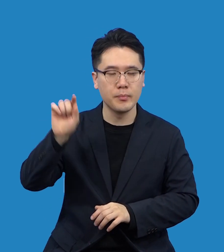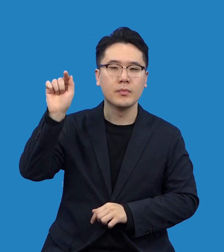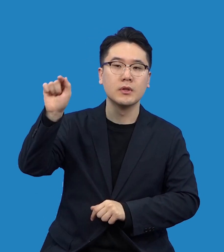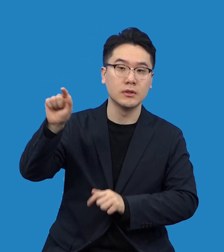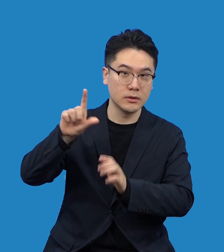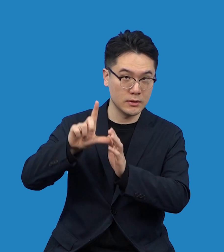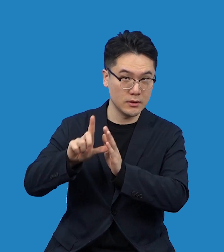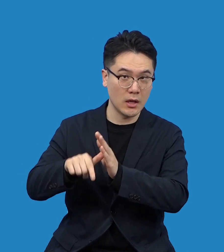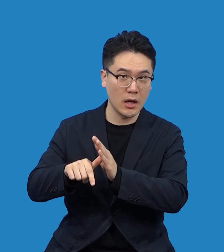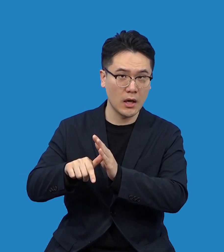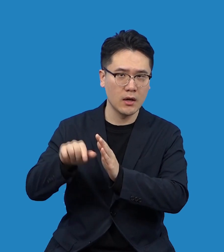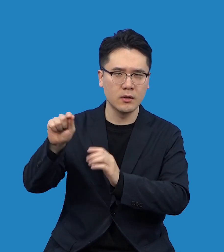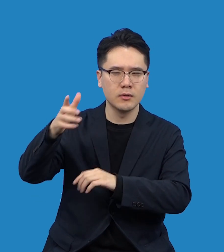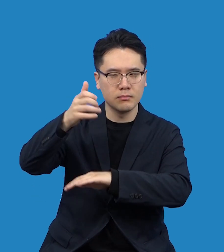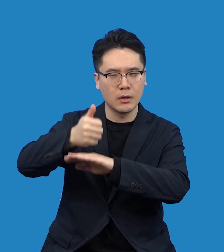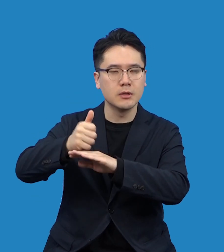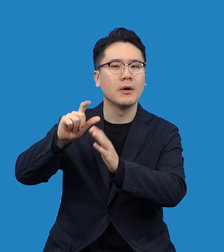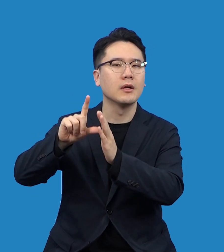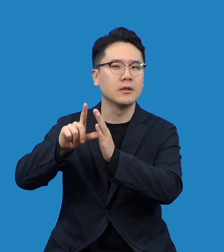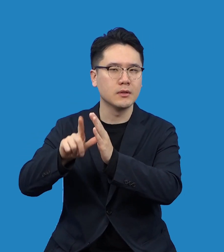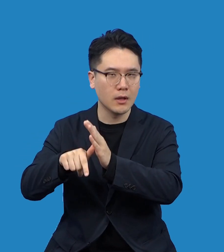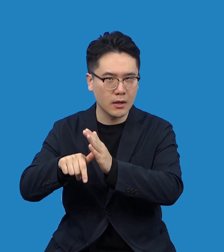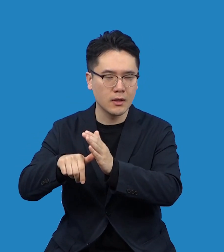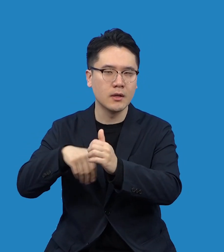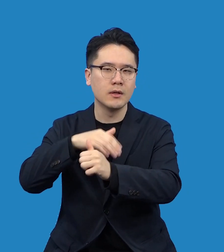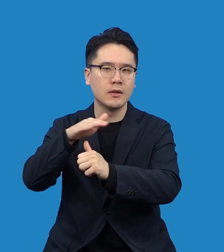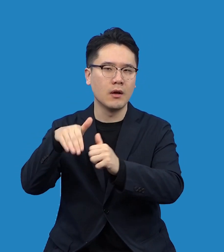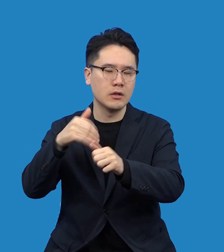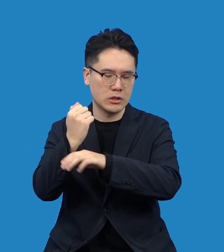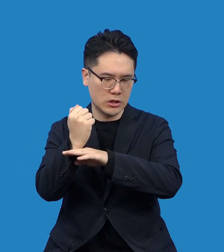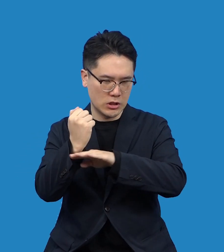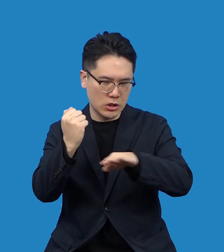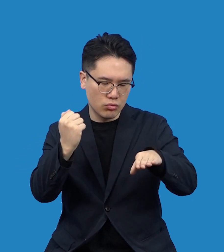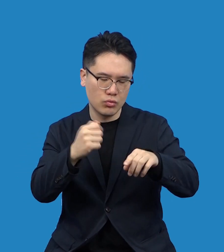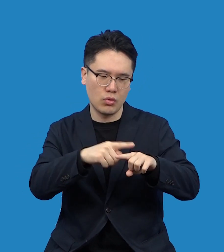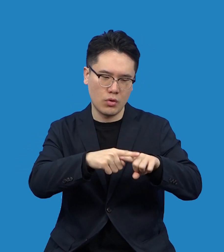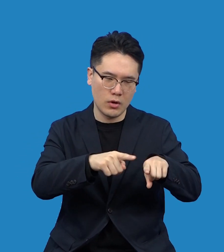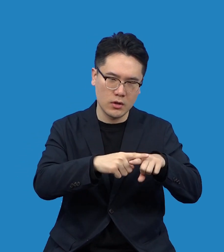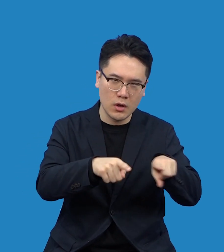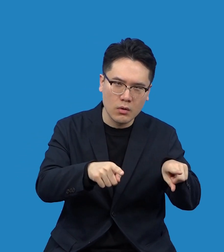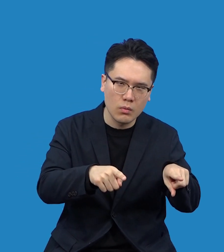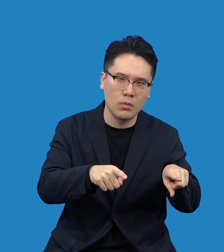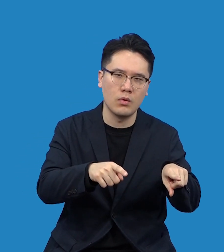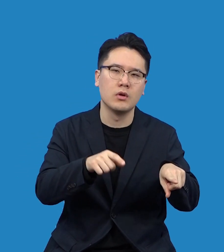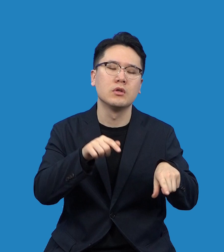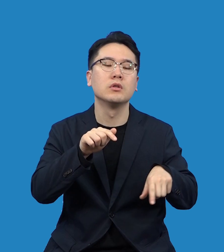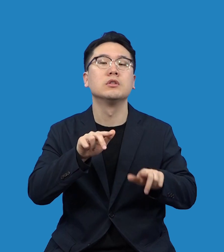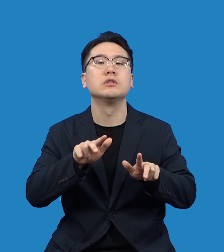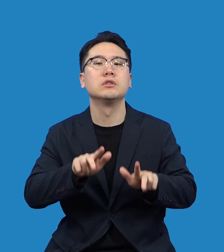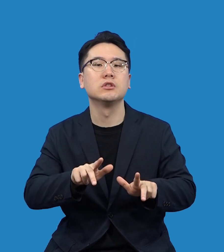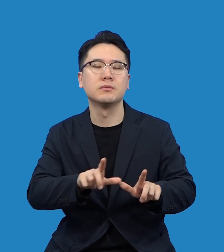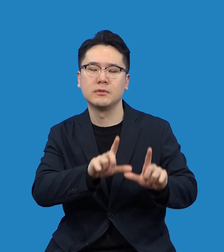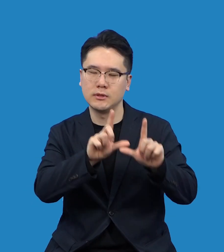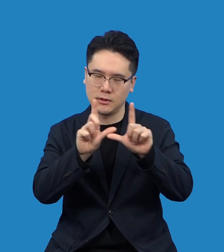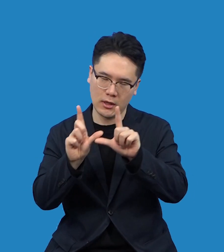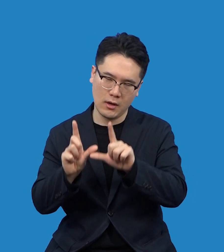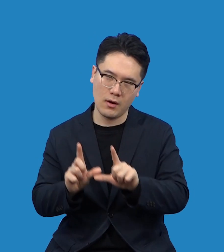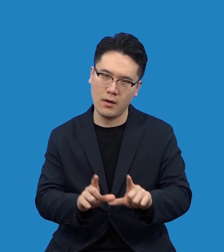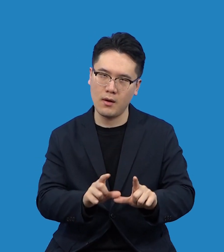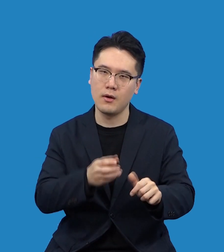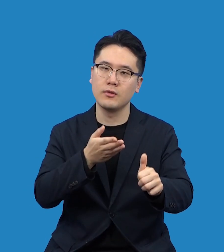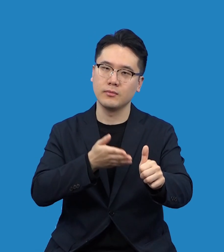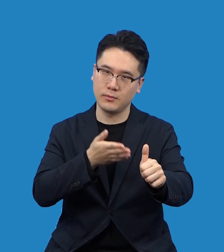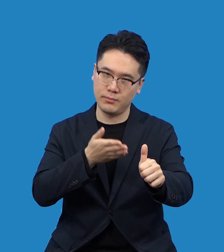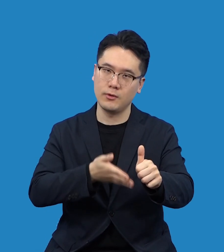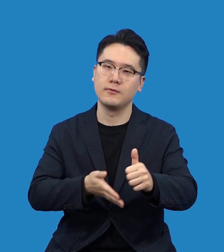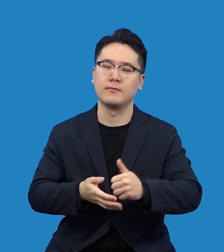판단하고 해석하고 그러면서 현재의 삶을 살아가라, 이런 권면입니다.